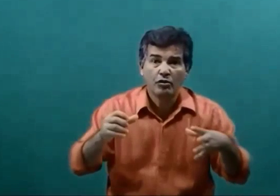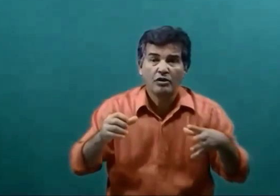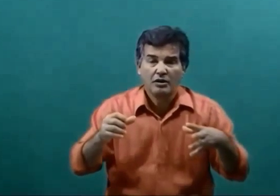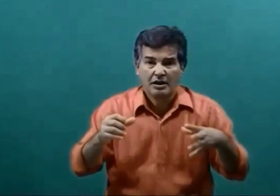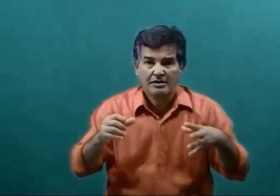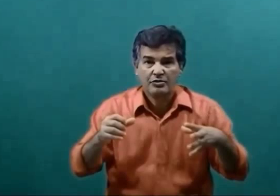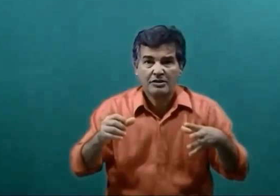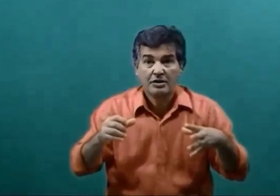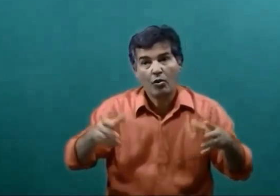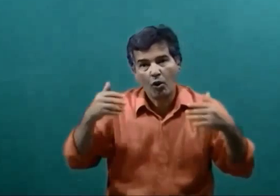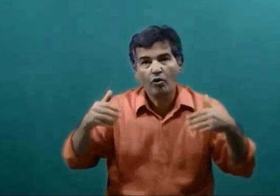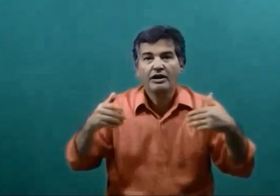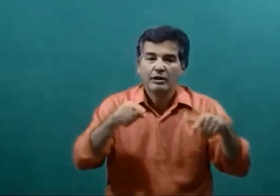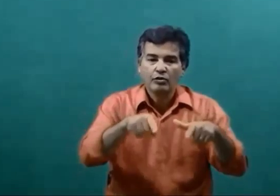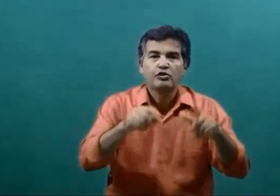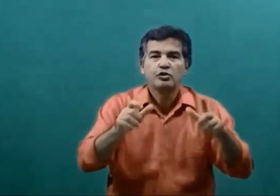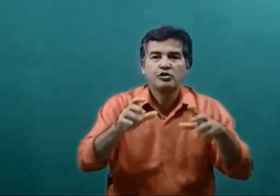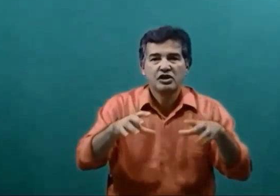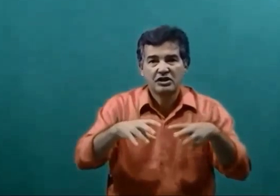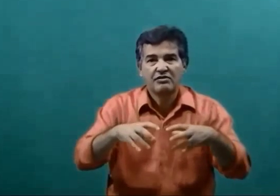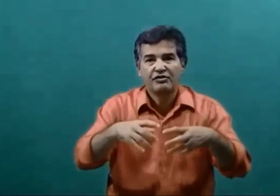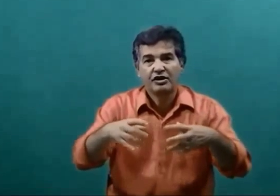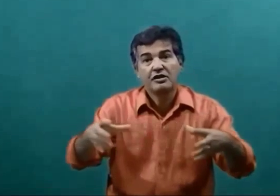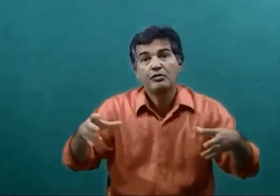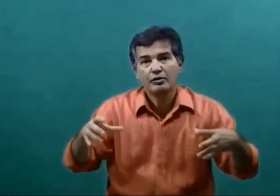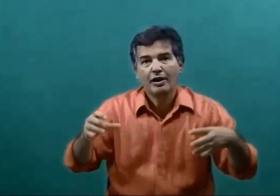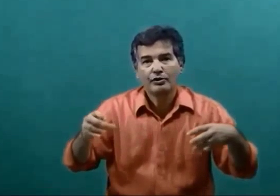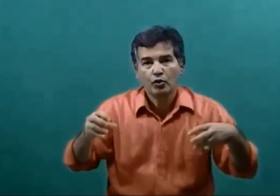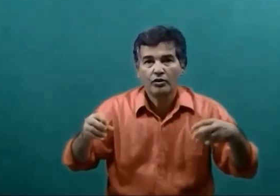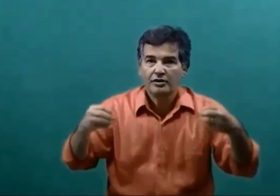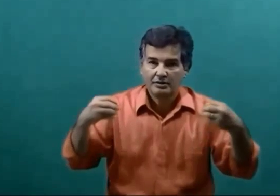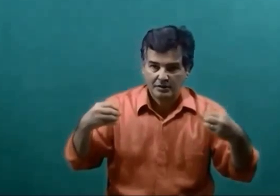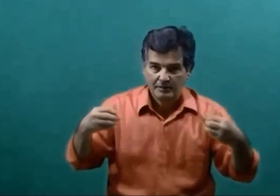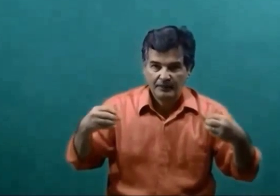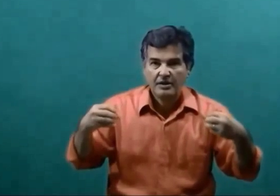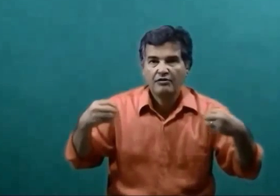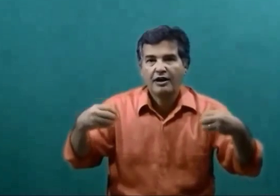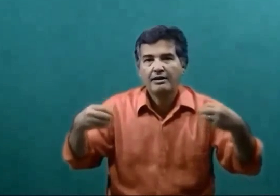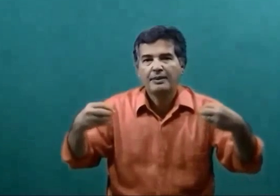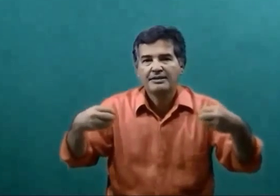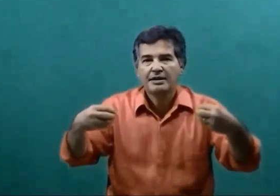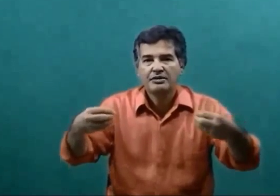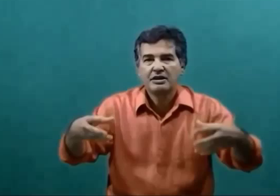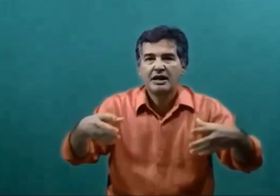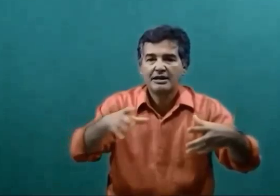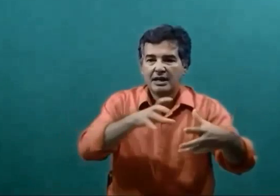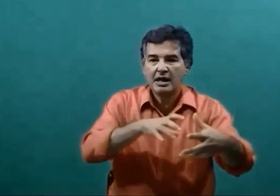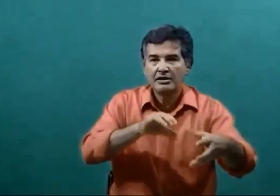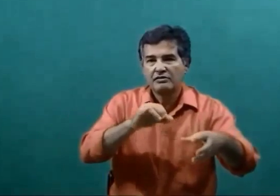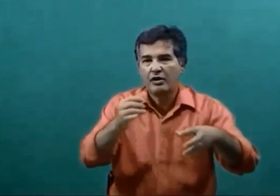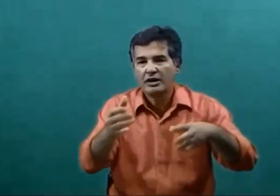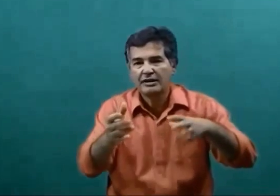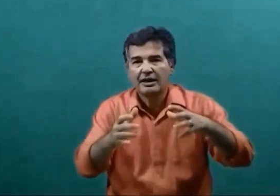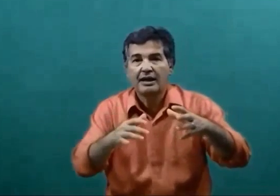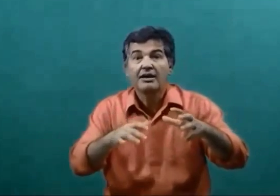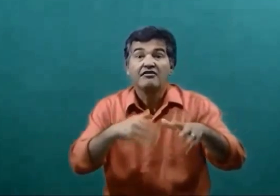com a situação. Ou o surdo seja um educador e vai passar os sinais antes, vai orientar, vai